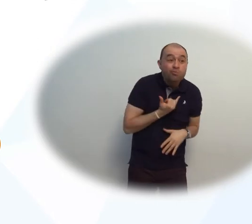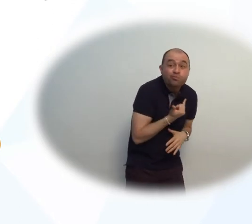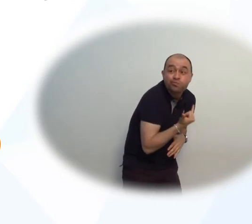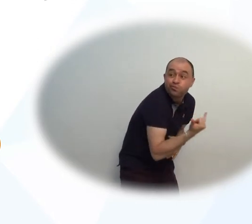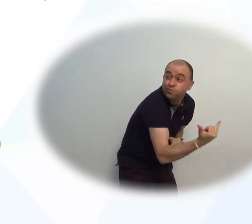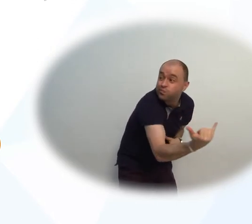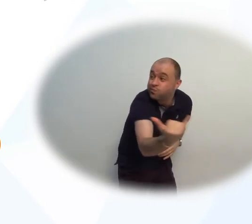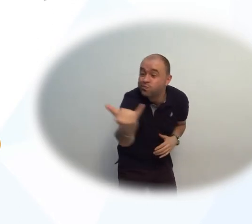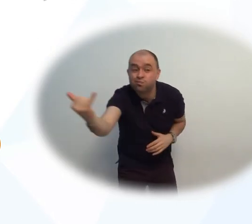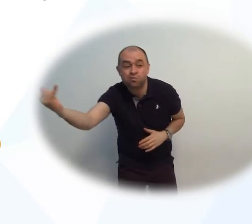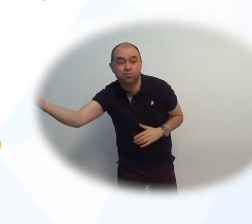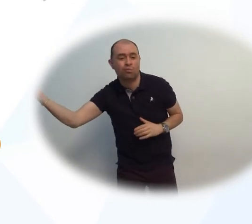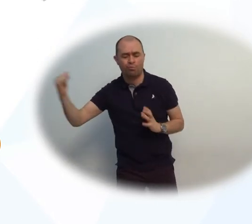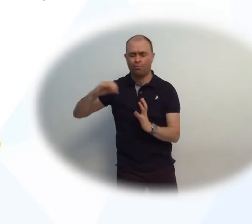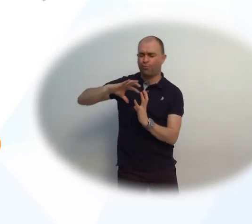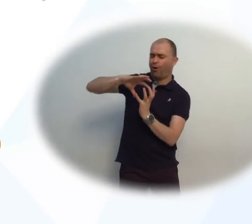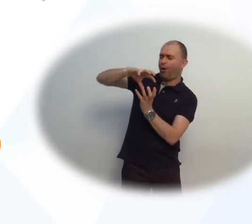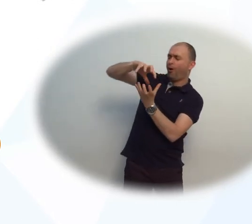i